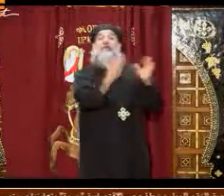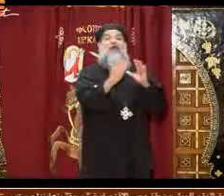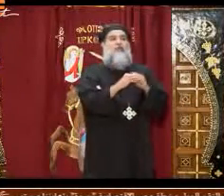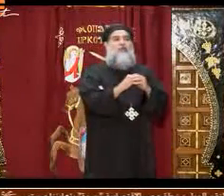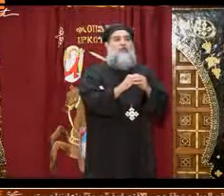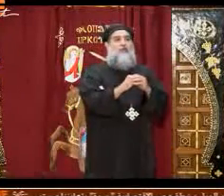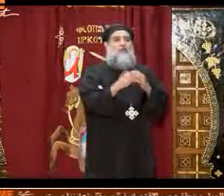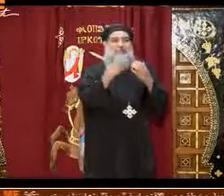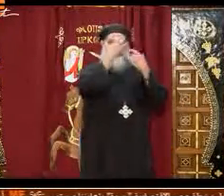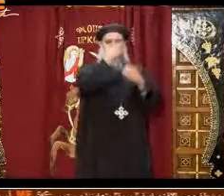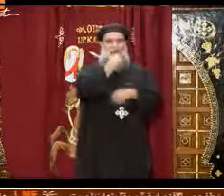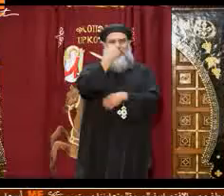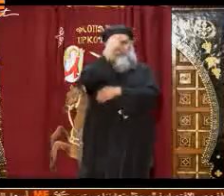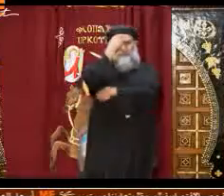الجيران، تلاقي شكلها وحش.